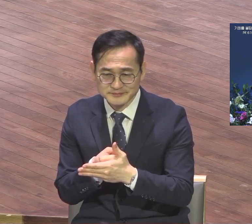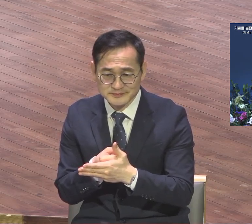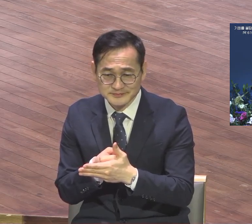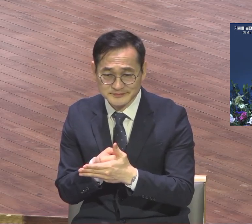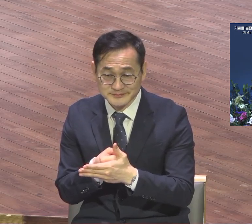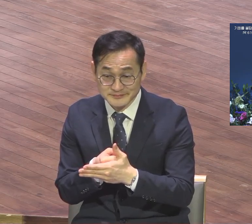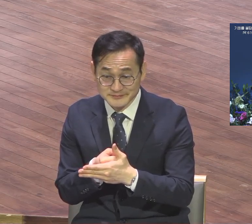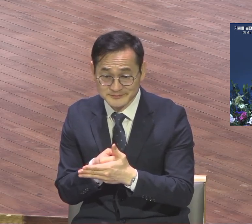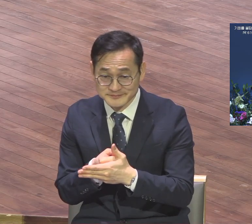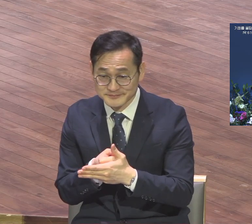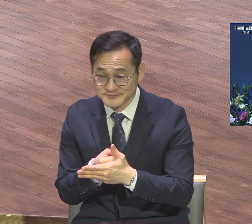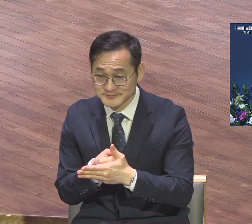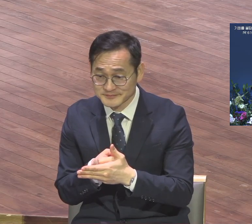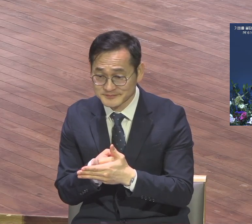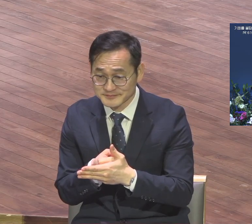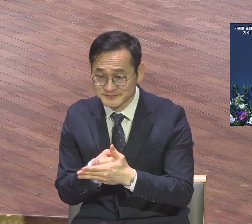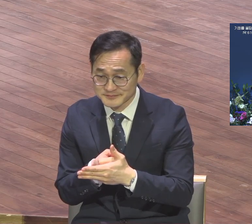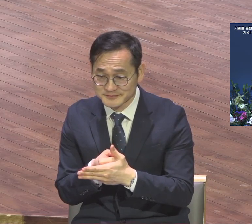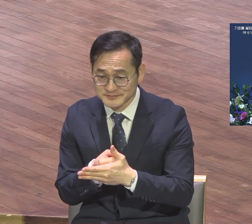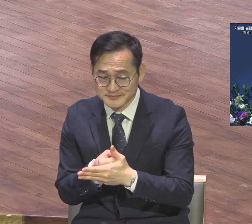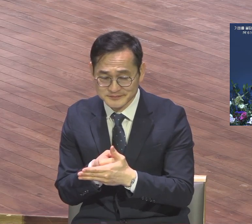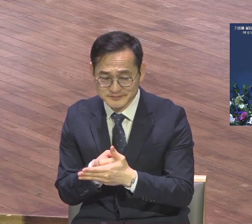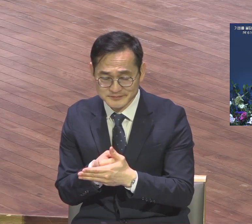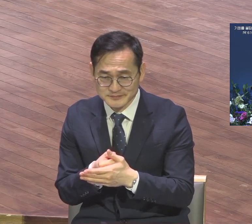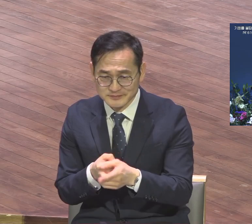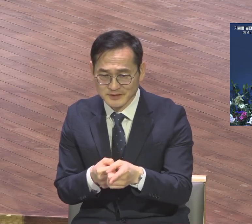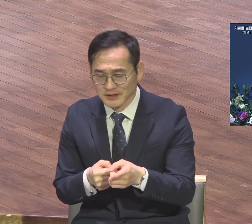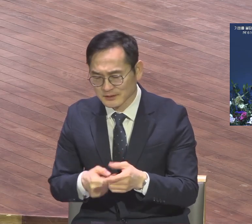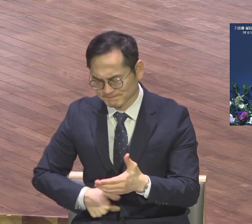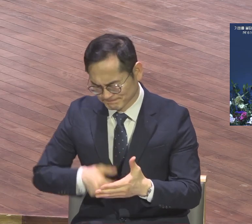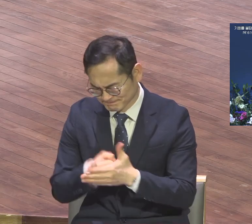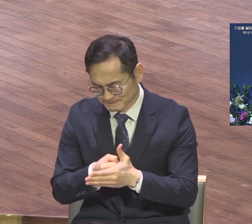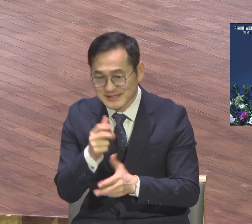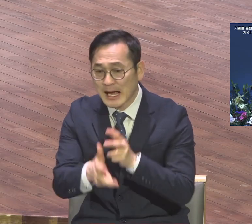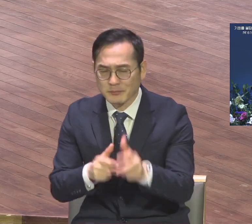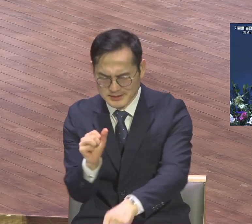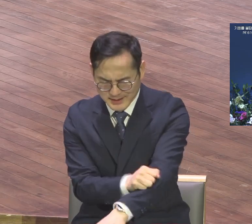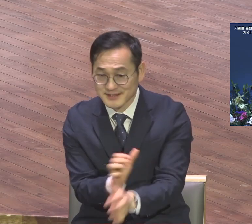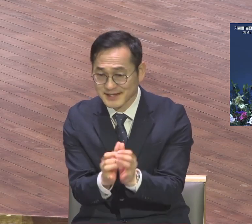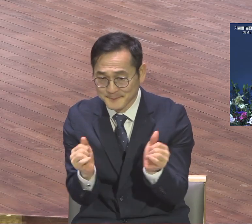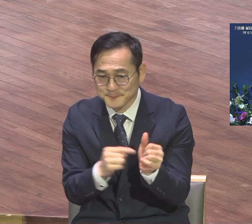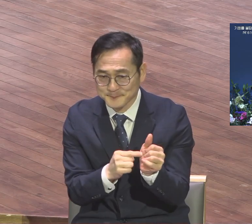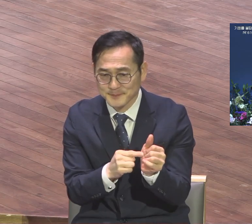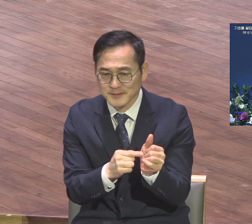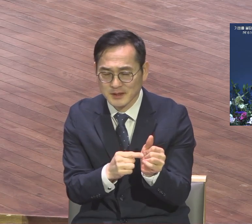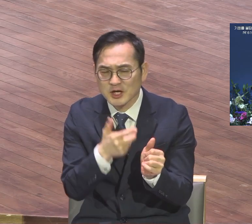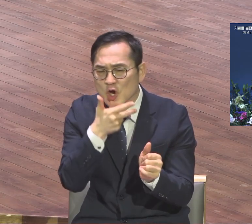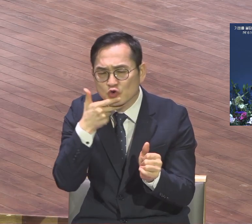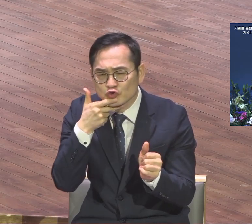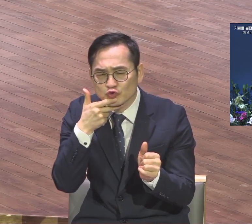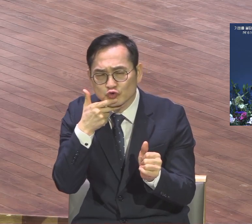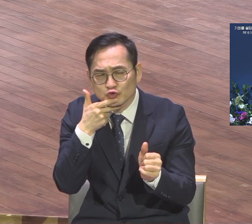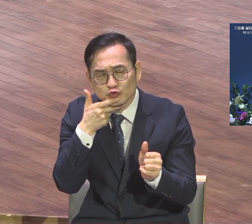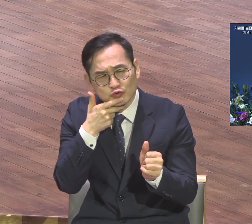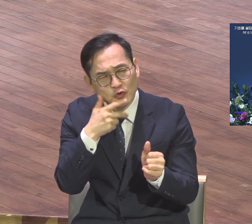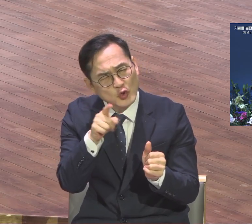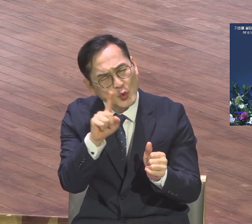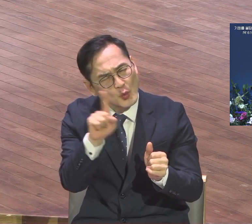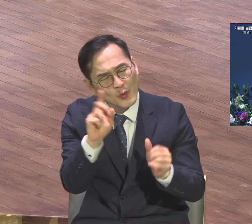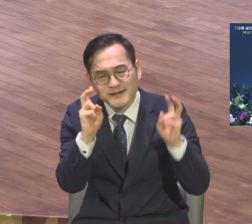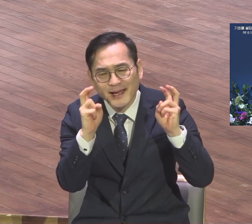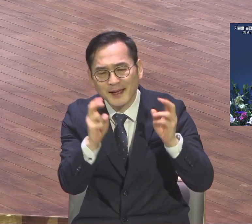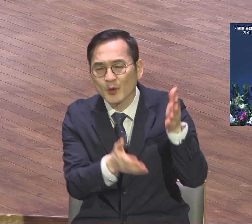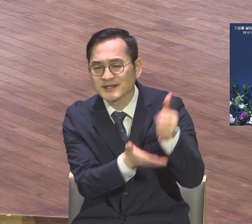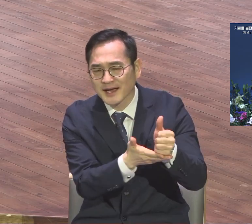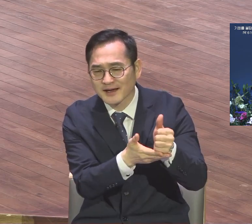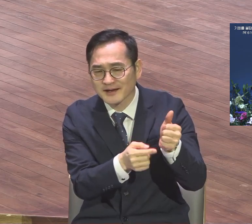그러한 역사를 일으킨 유명한 리차드 브랜슨이라는 영국 버전 그룹의 회장이